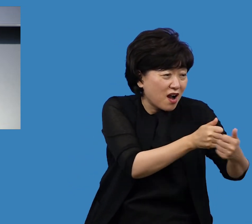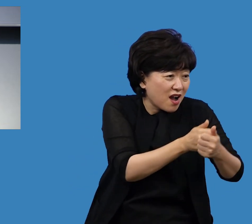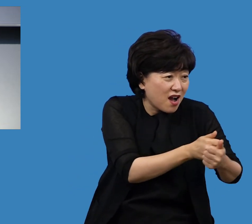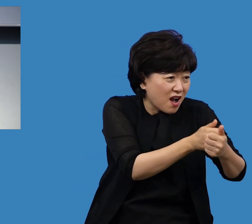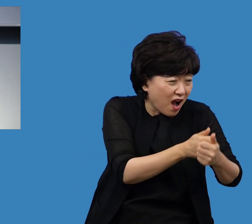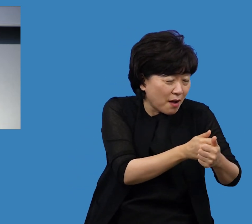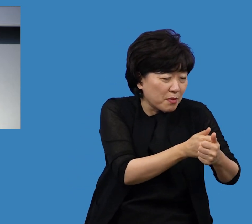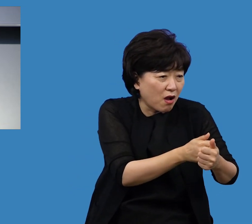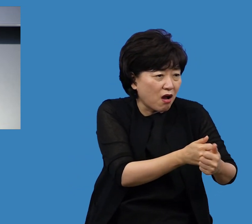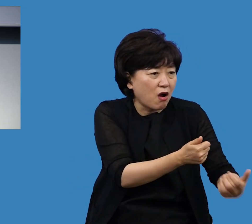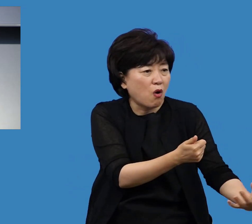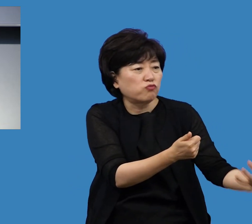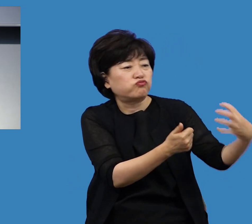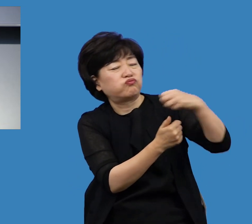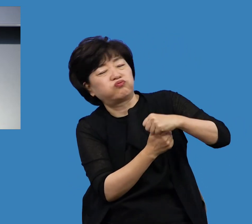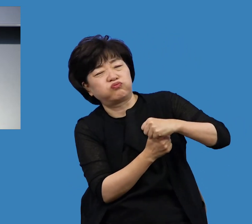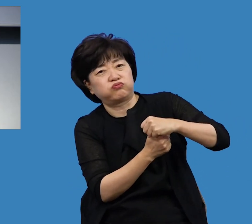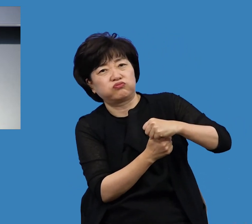아시겠습니까?